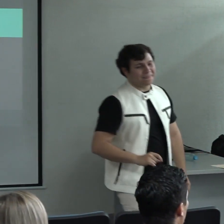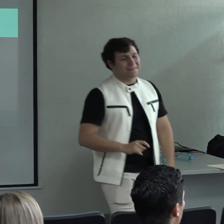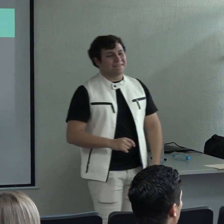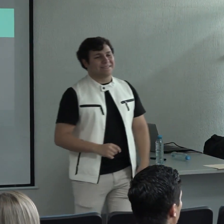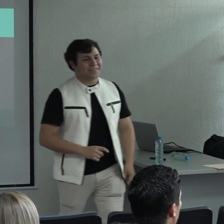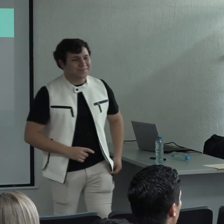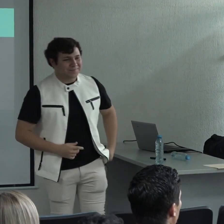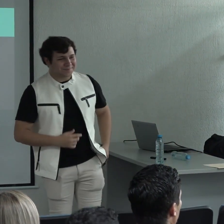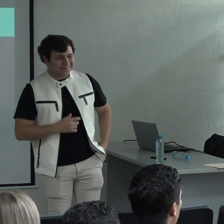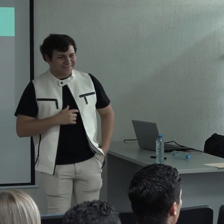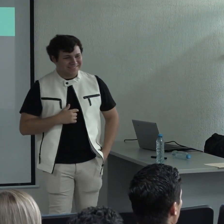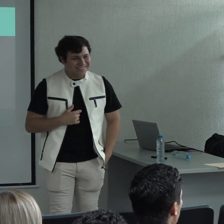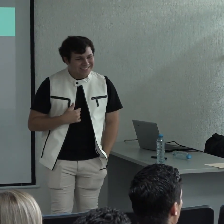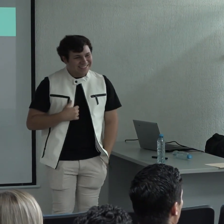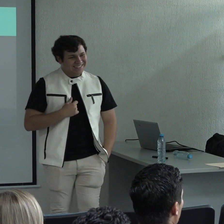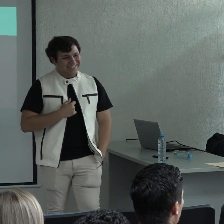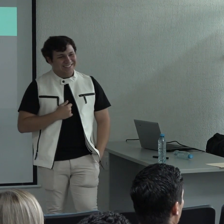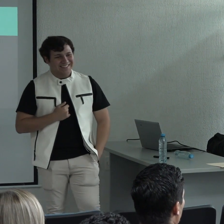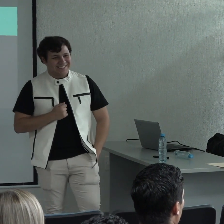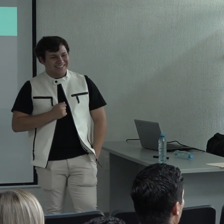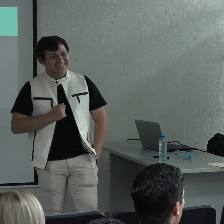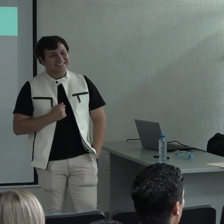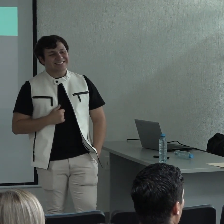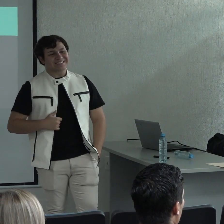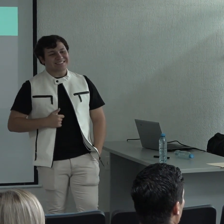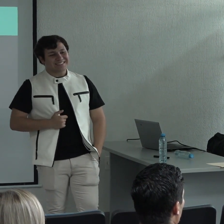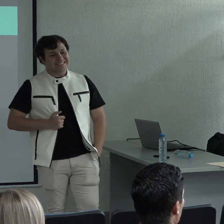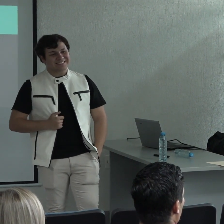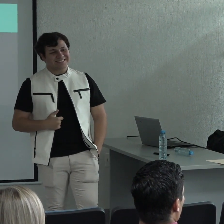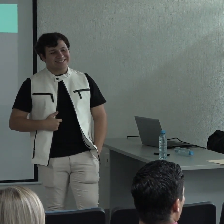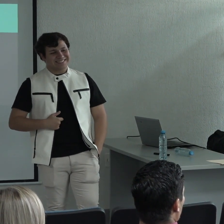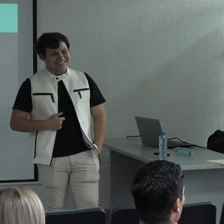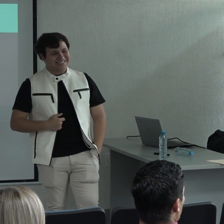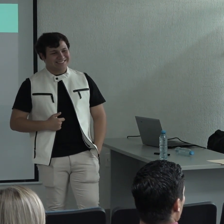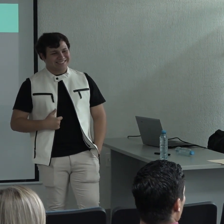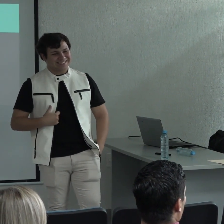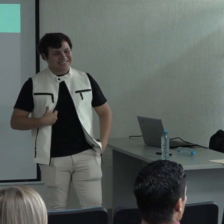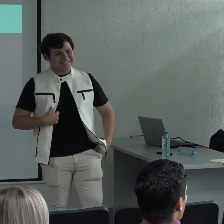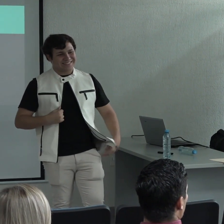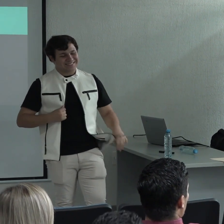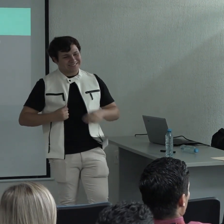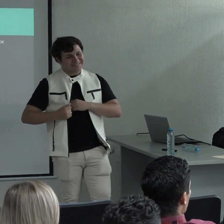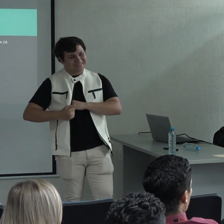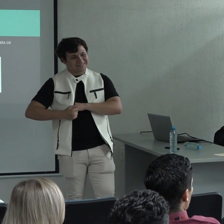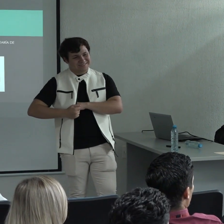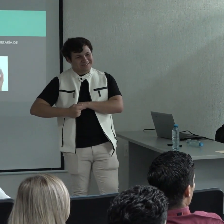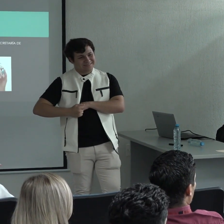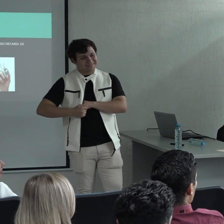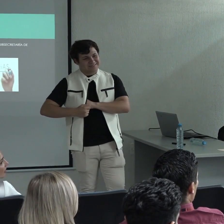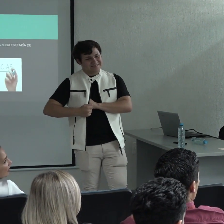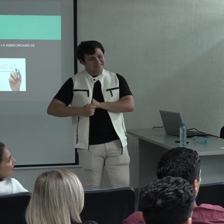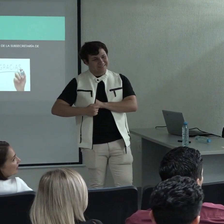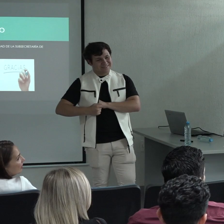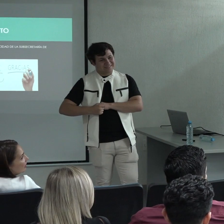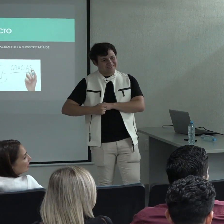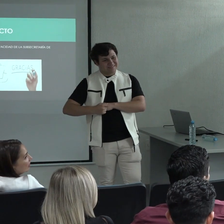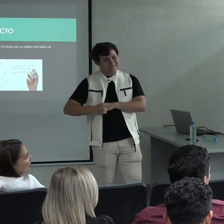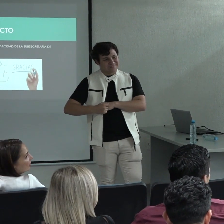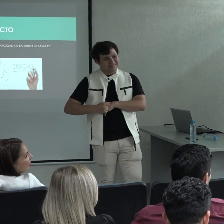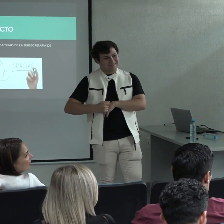No es duda como tal, yo solamente quiero hacer una promoción de que aquí en la universidad contamos con un club de lengua de señas,